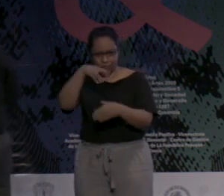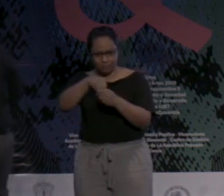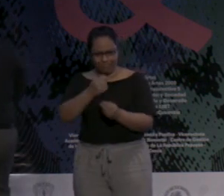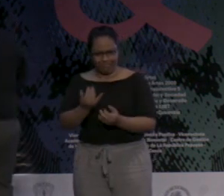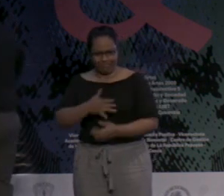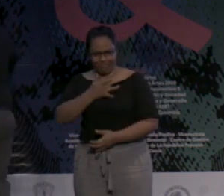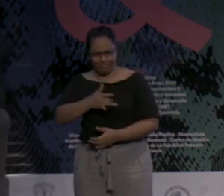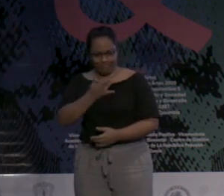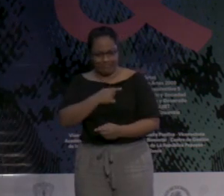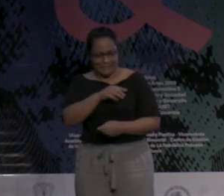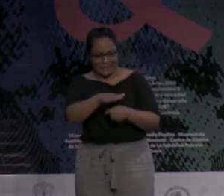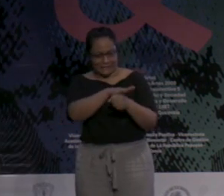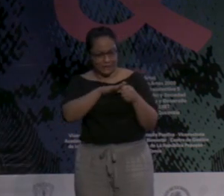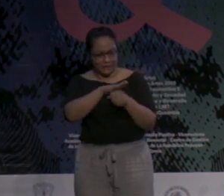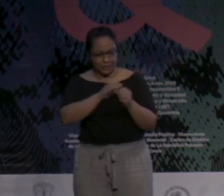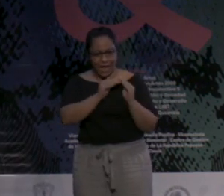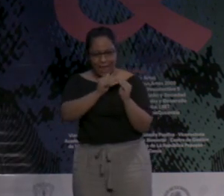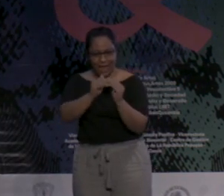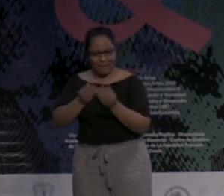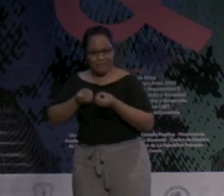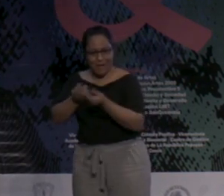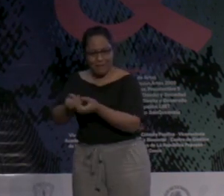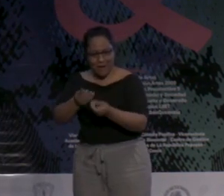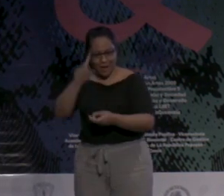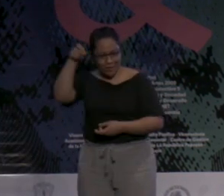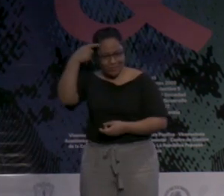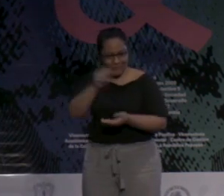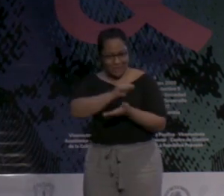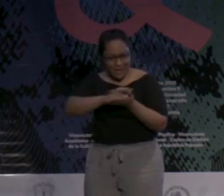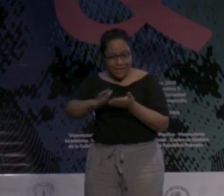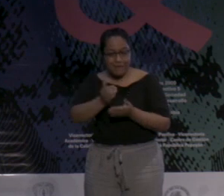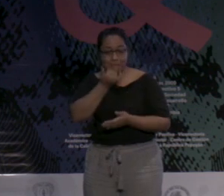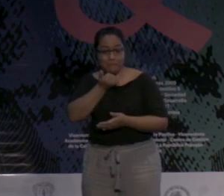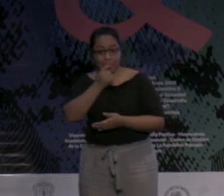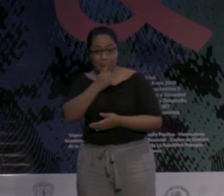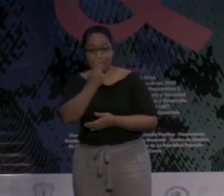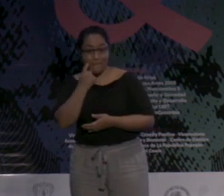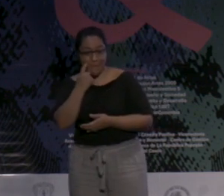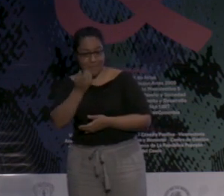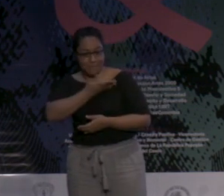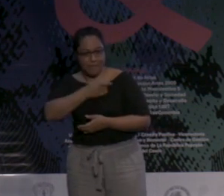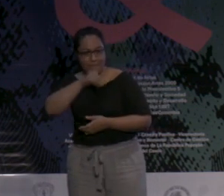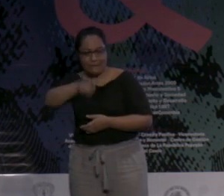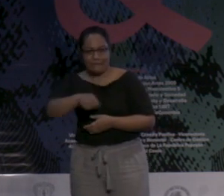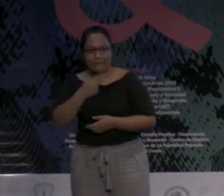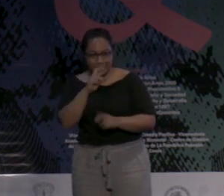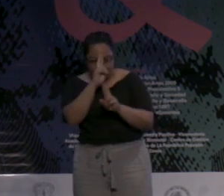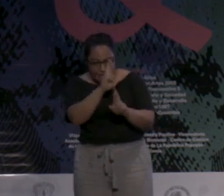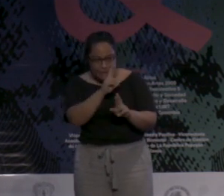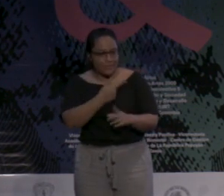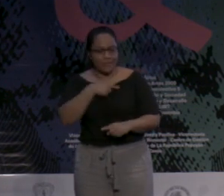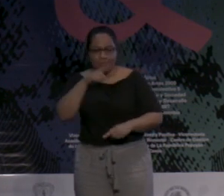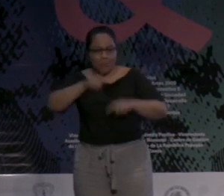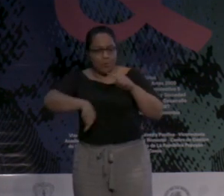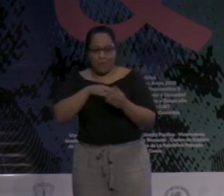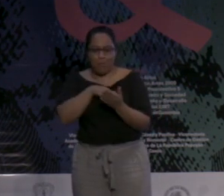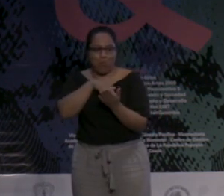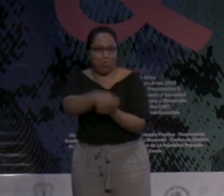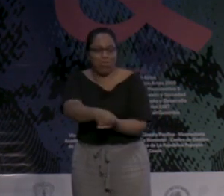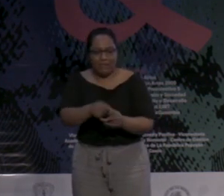fondo estas condiciones de entregas de casas gratis, y es que los padres debían reconocer que no pudieron, que fracasaron.